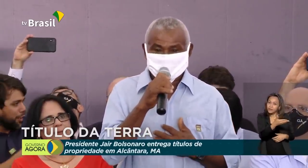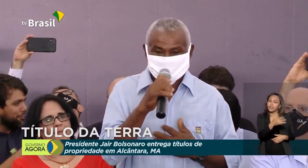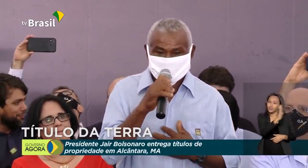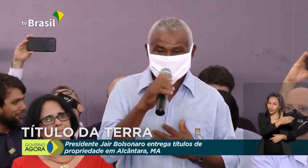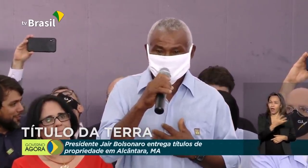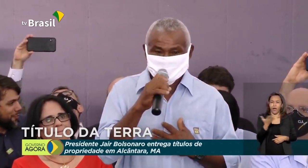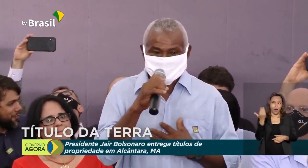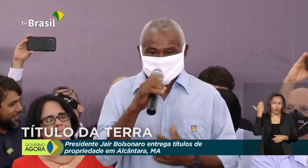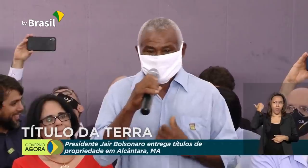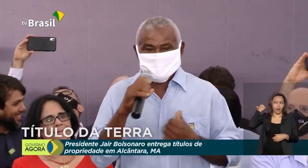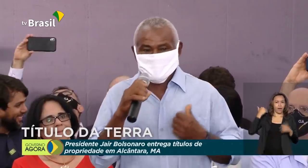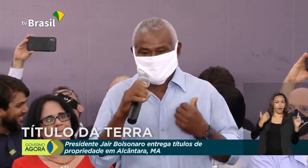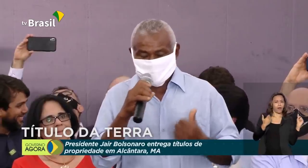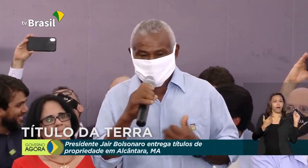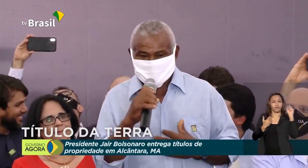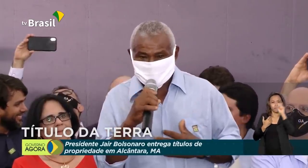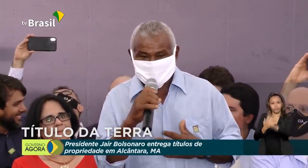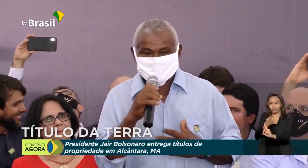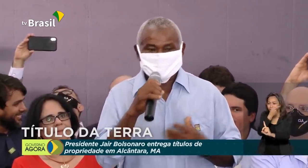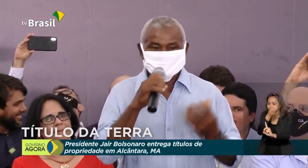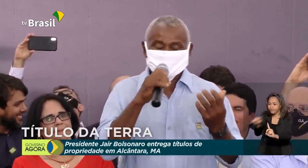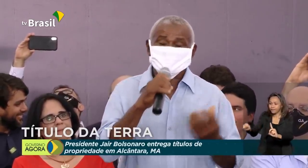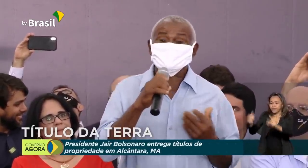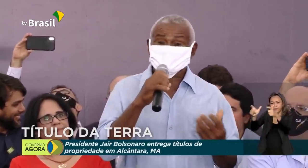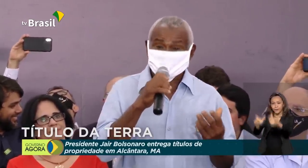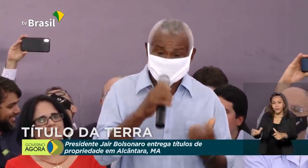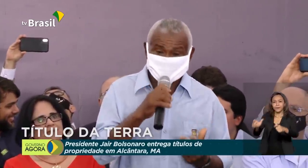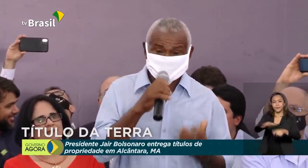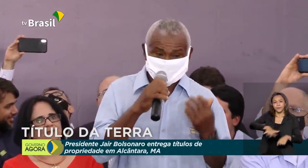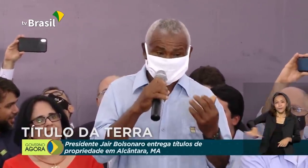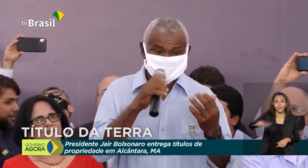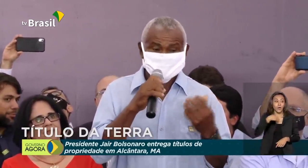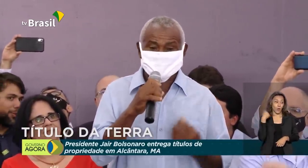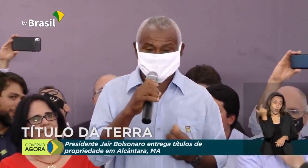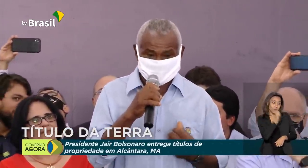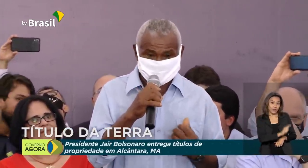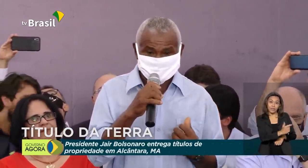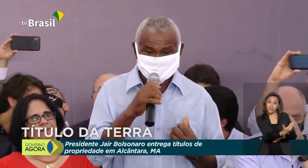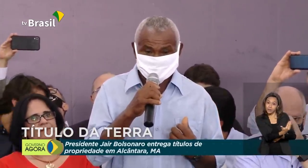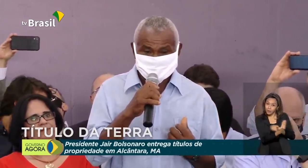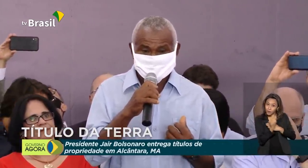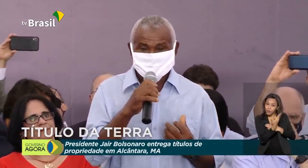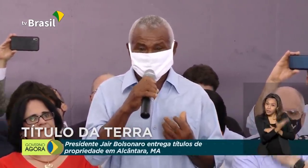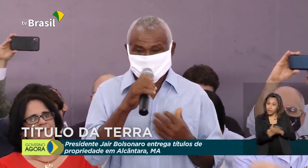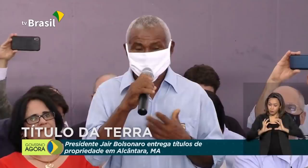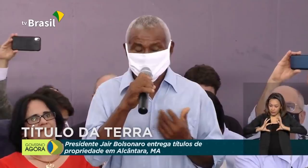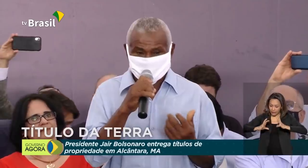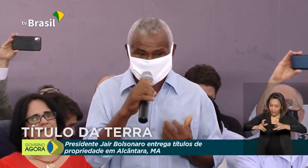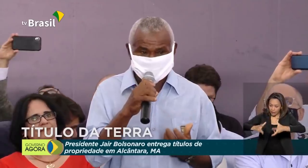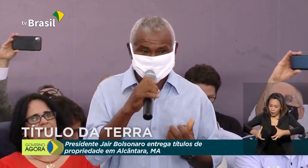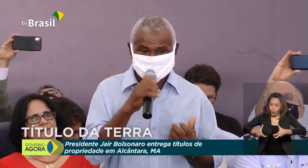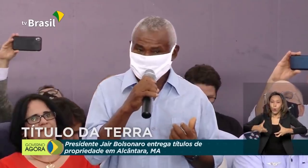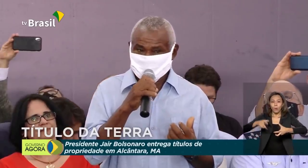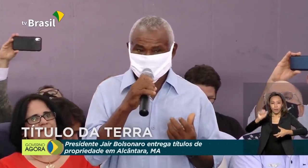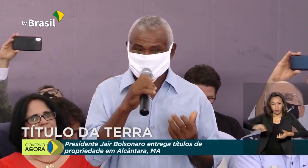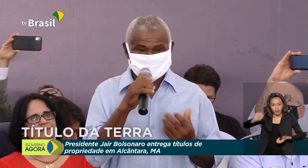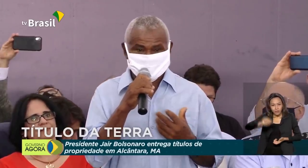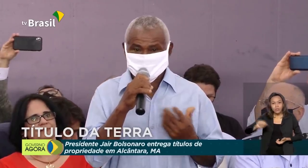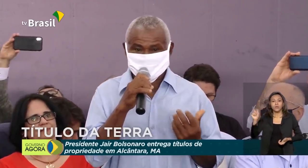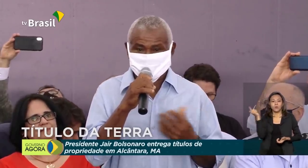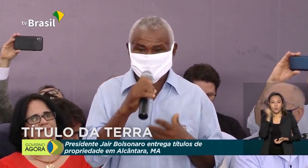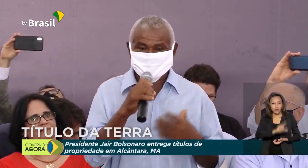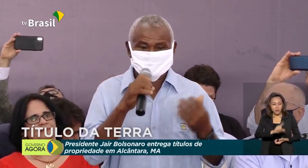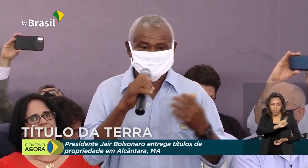na minha comunidade. Eu, através deles, a gente já conseguiu um trator para a nossa associação. Está em movimento. A gente